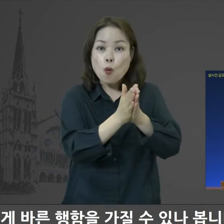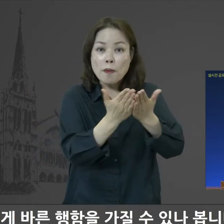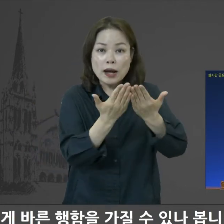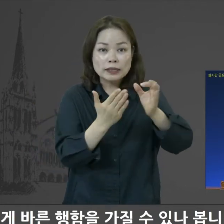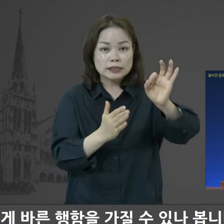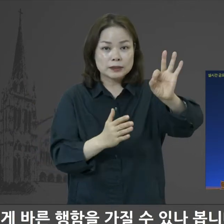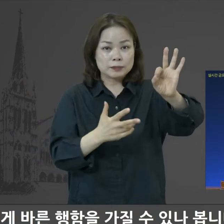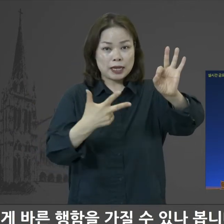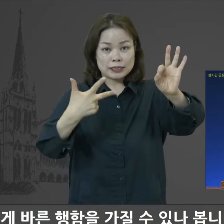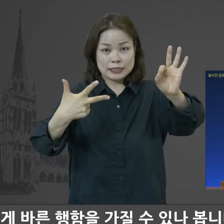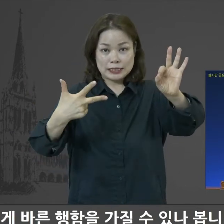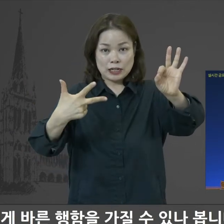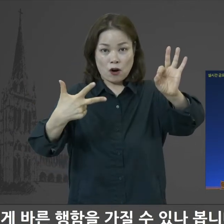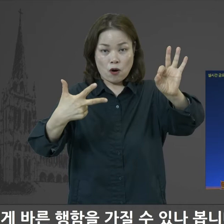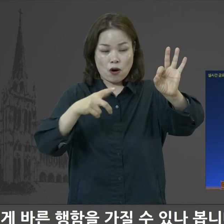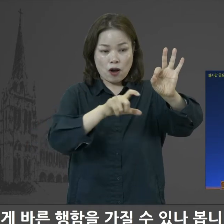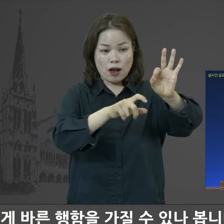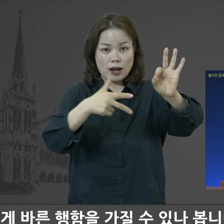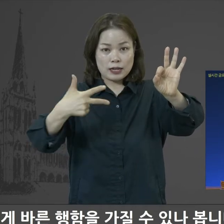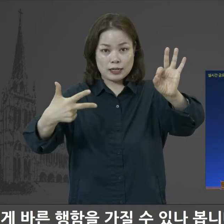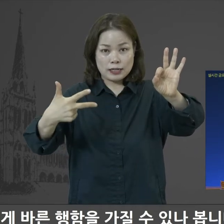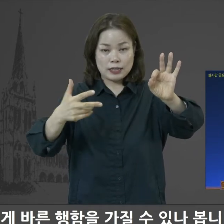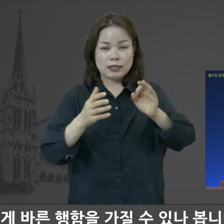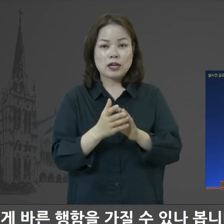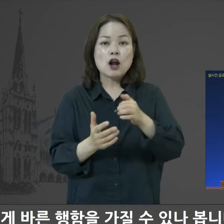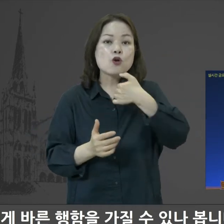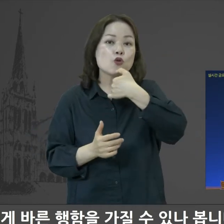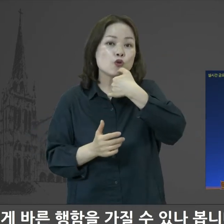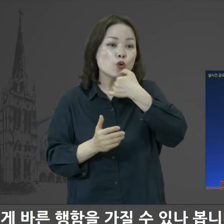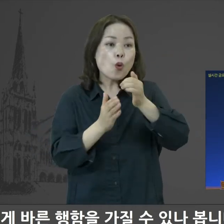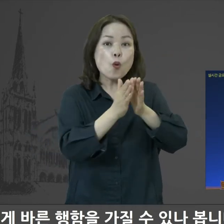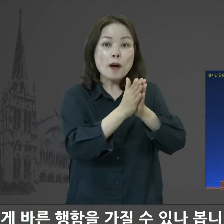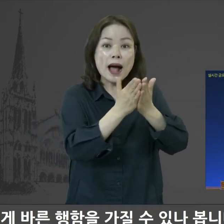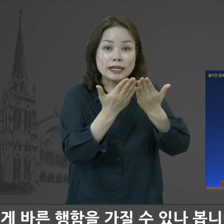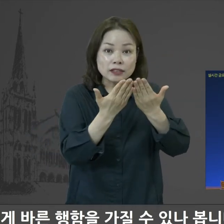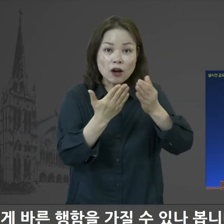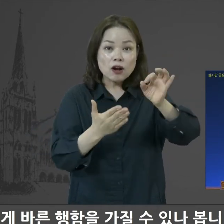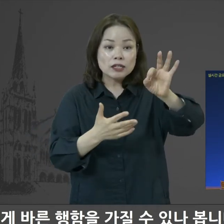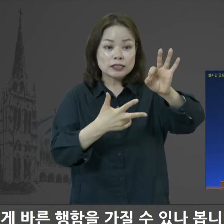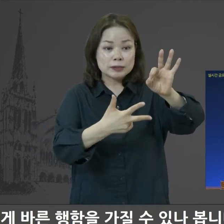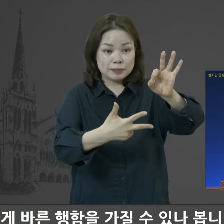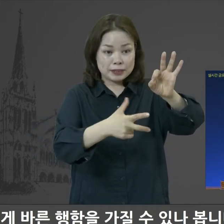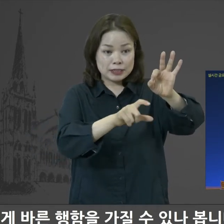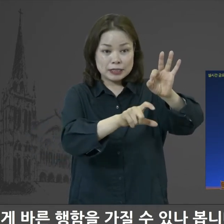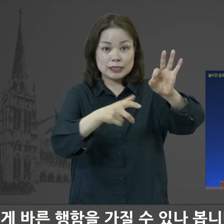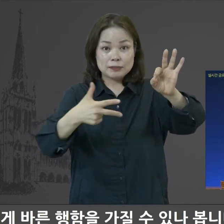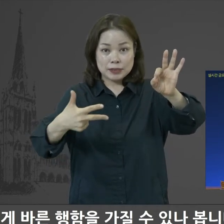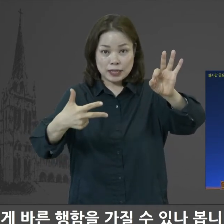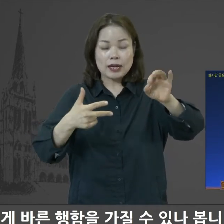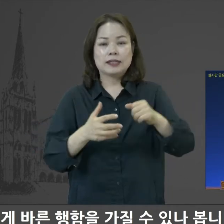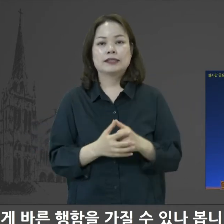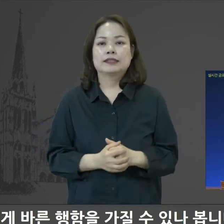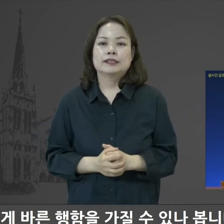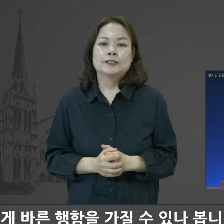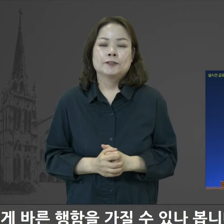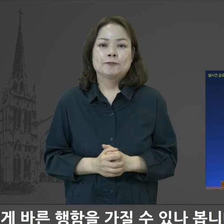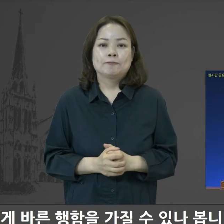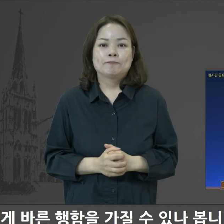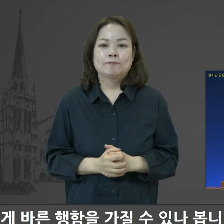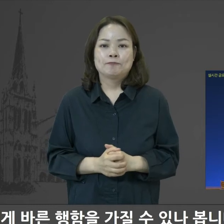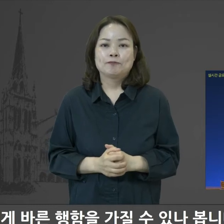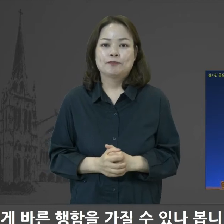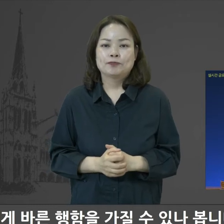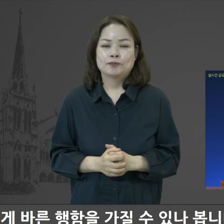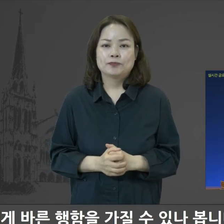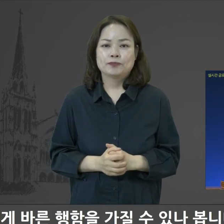10장 7절 말씀 한번 찾아가 보시죠. 로마서 10장 7절. 야고보서에서 앞으로 좀 이동하시면 되겠죠. 로마서 10장